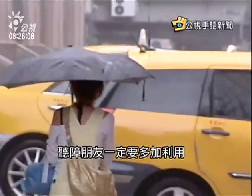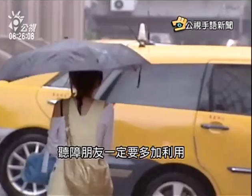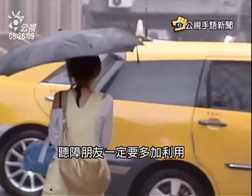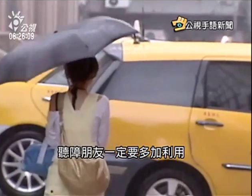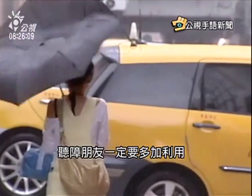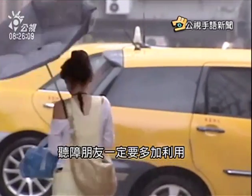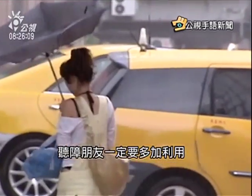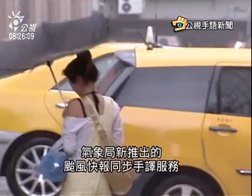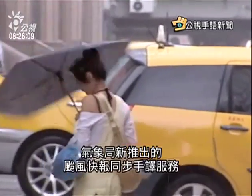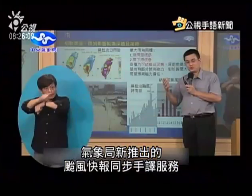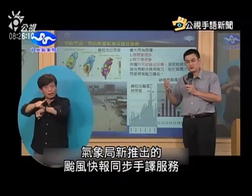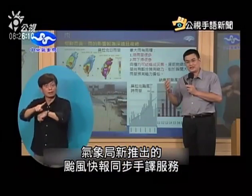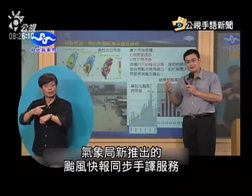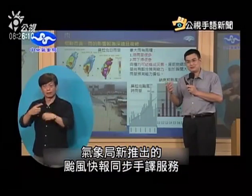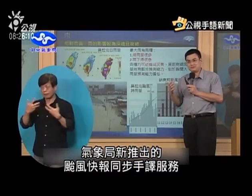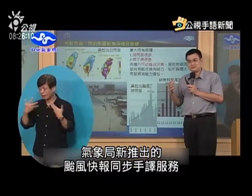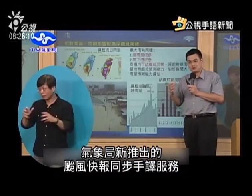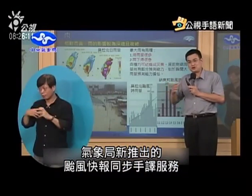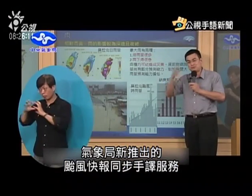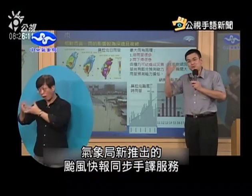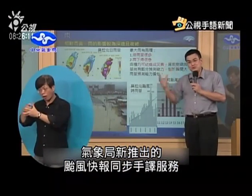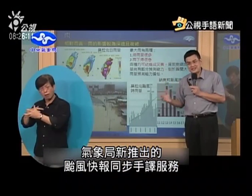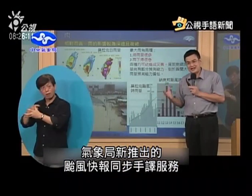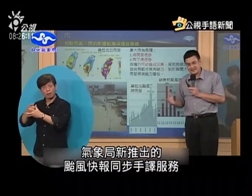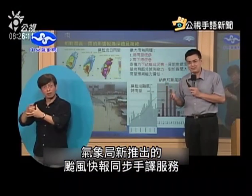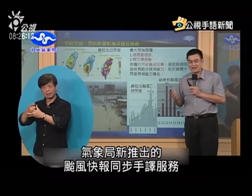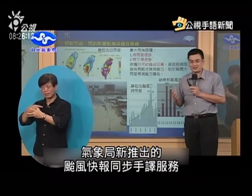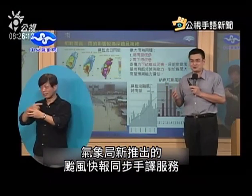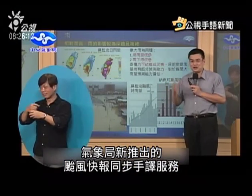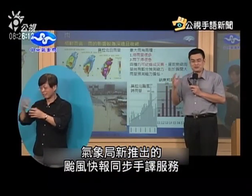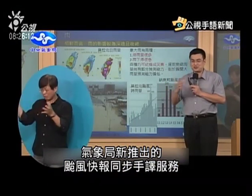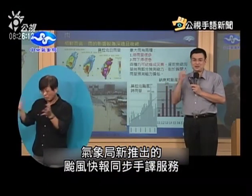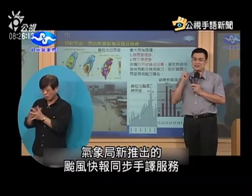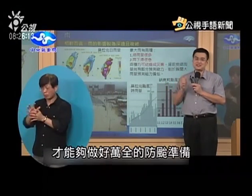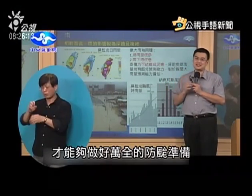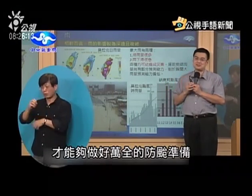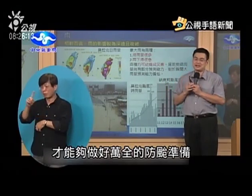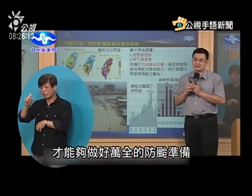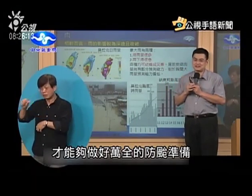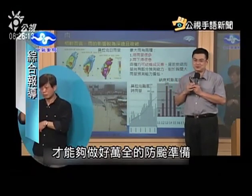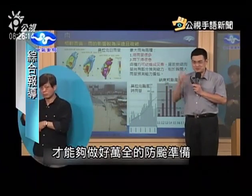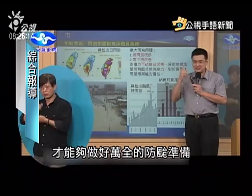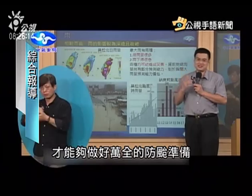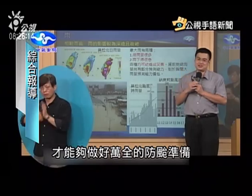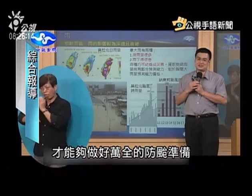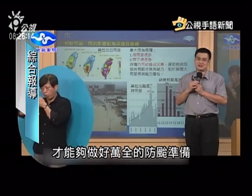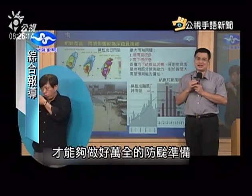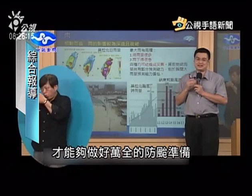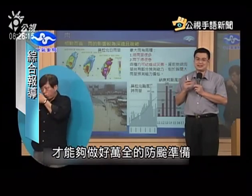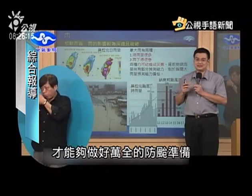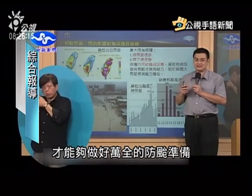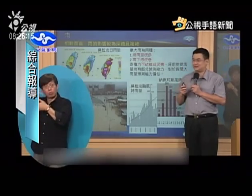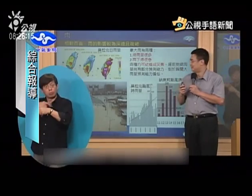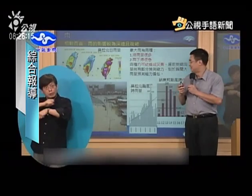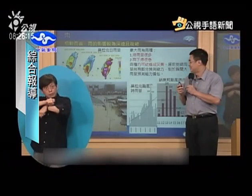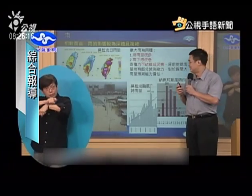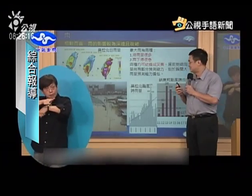利用气象局新推出的台风快报同步守疫服务，才能够做好万全的防台准备。记者综合报道。